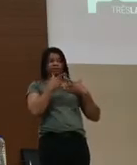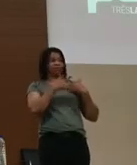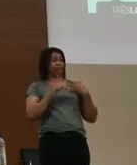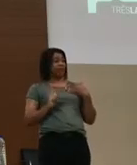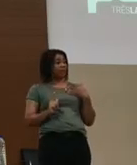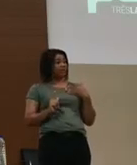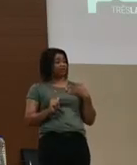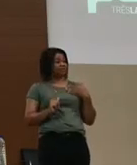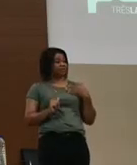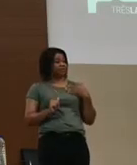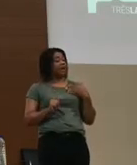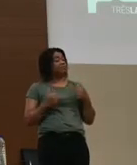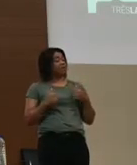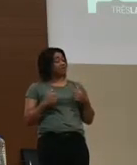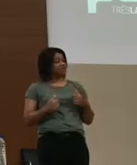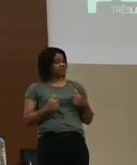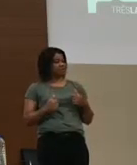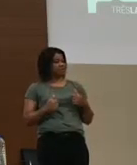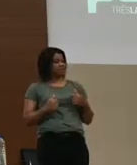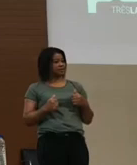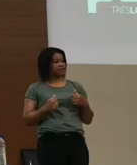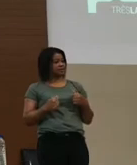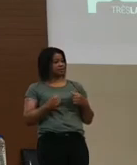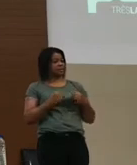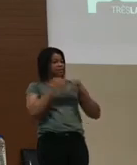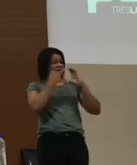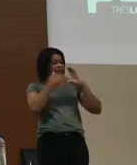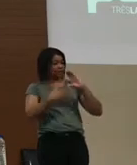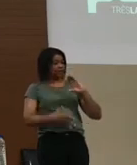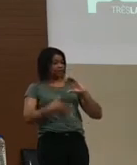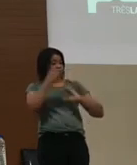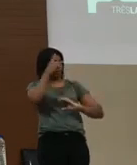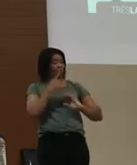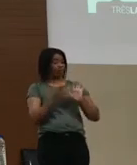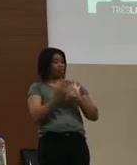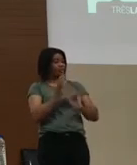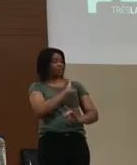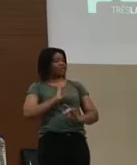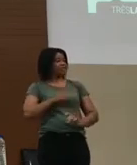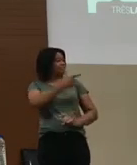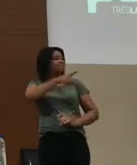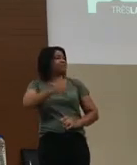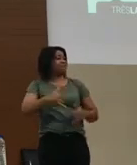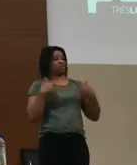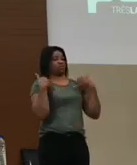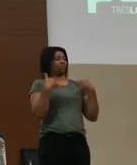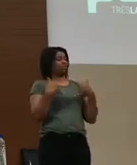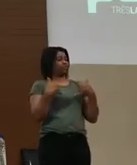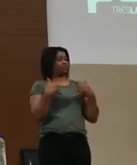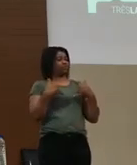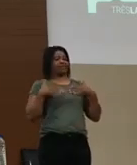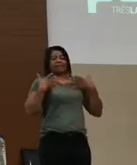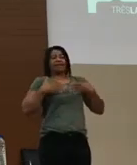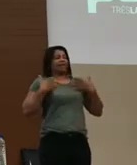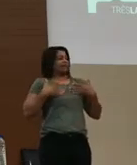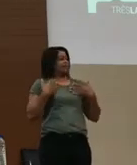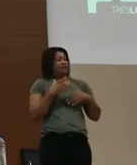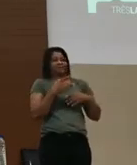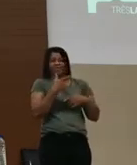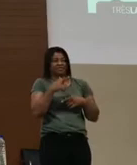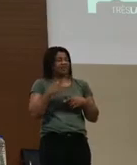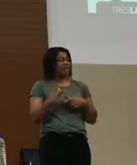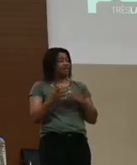mas dentro desse princípio do reino de Deus, da glória de Deus, da vontade de Deus,